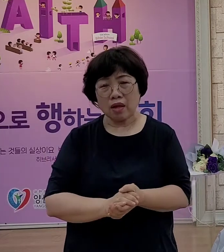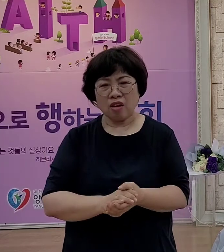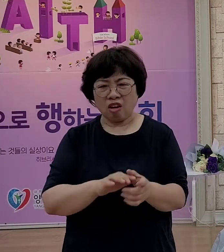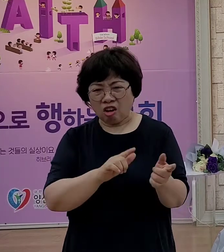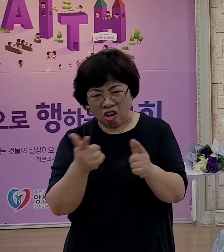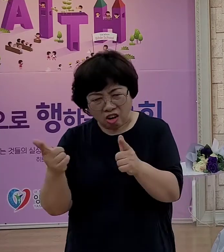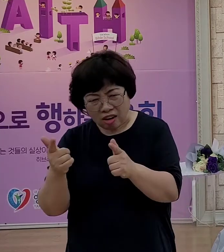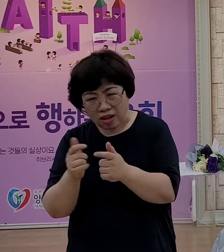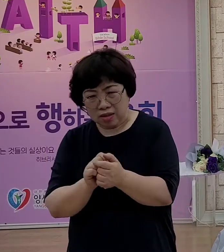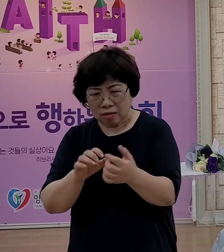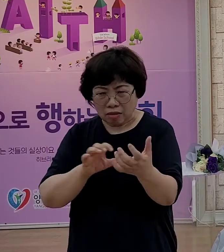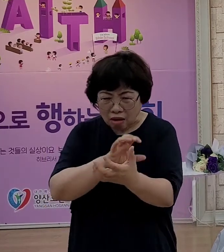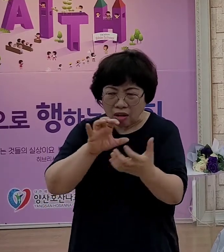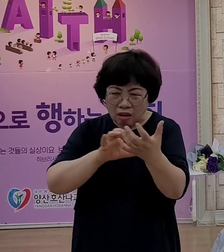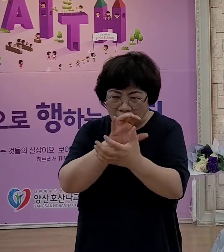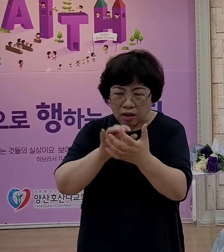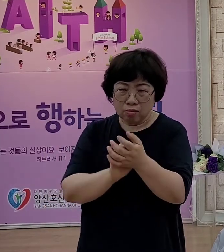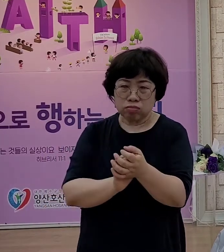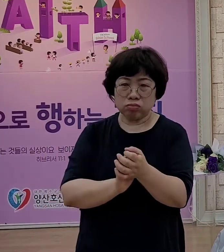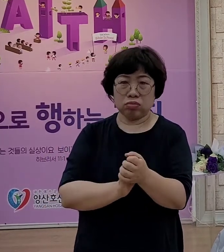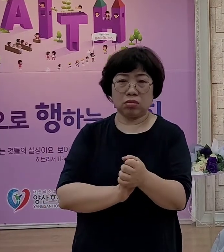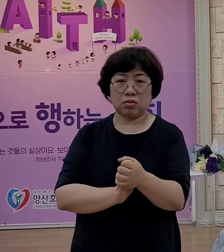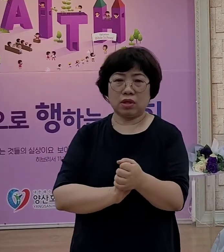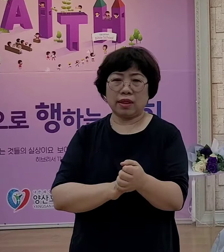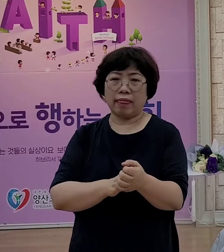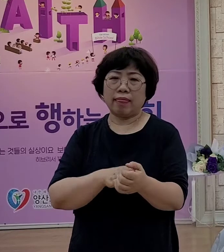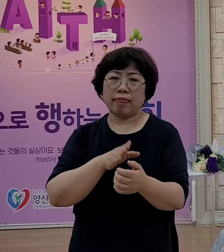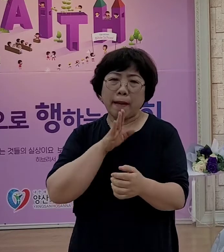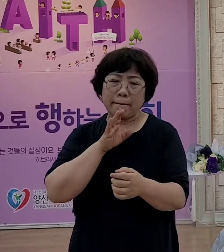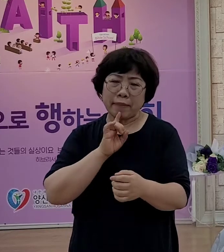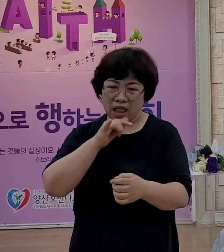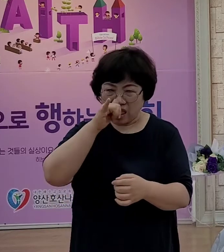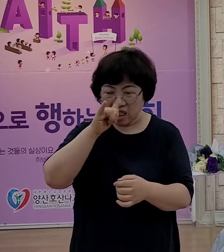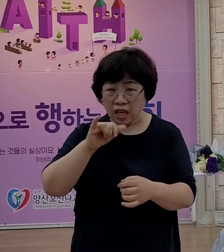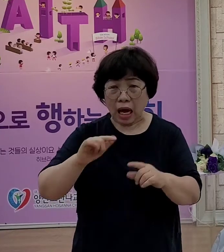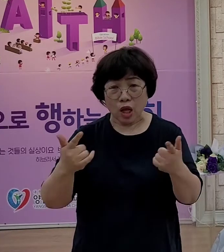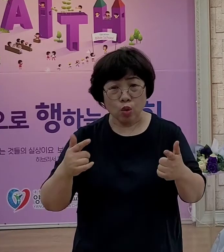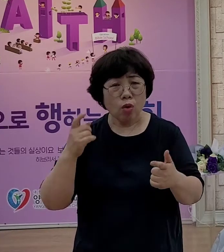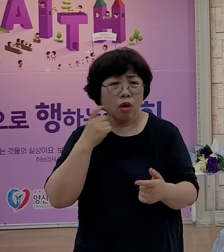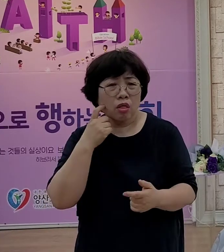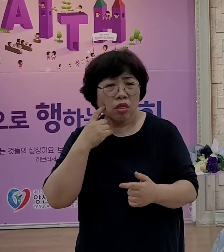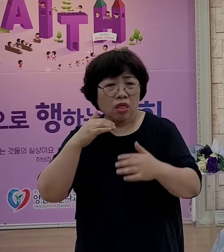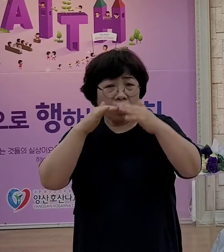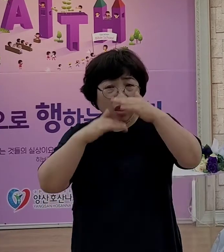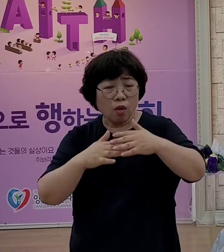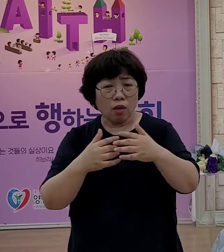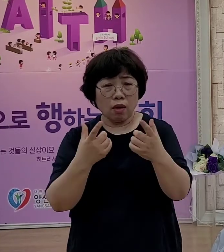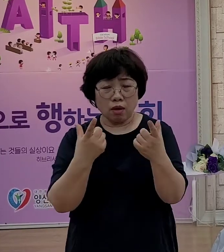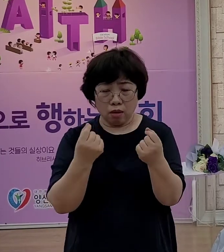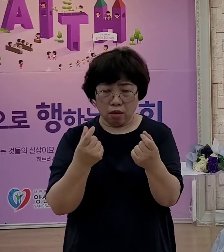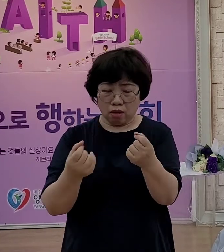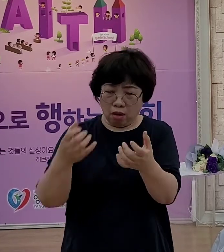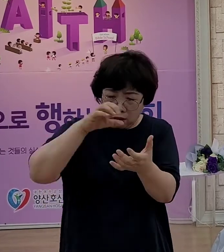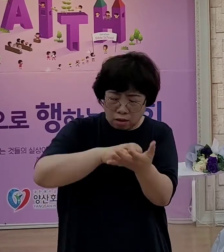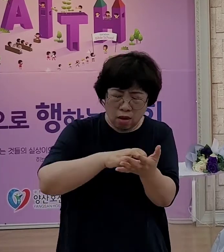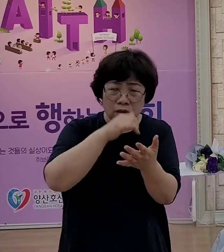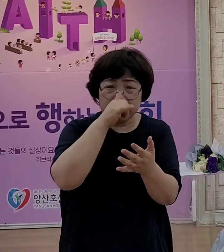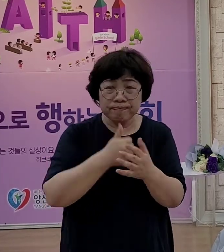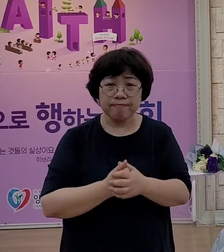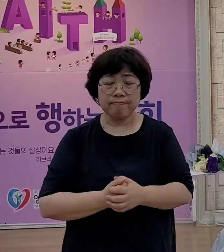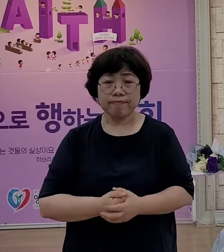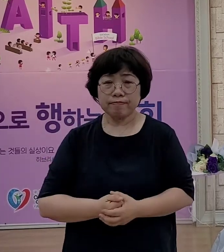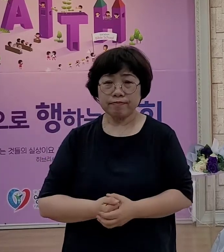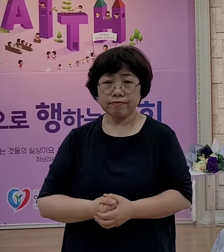이렇게 권사님이 저한테 찾아왔어요. 왜 찾아오셨냐면 이게 진짜 사실인지 아닌지를 확인하시기